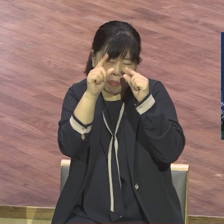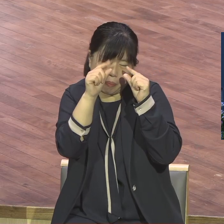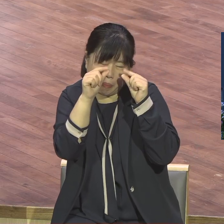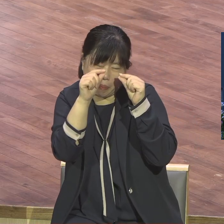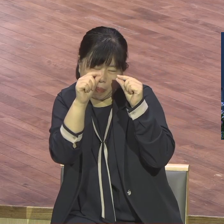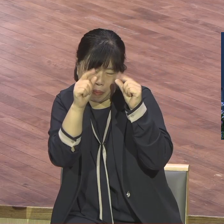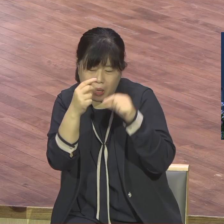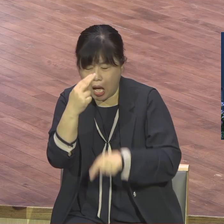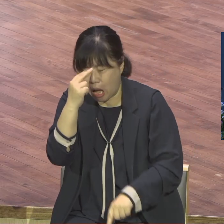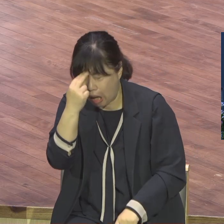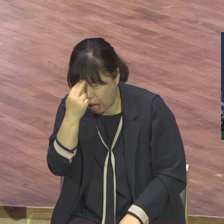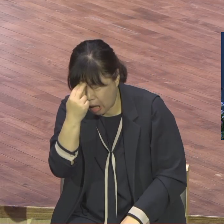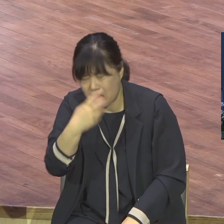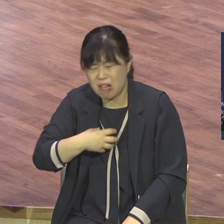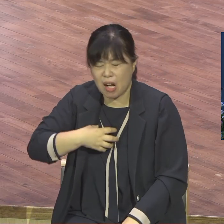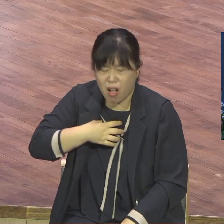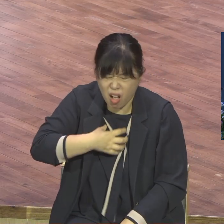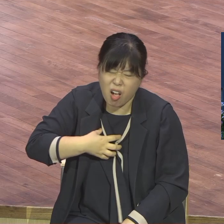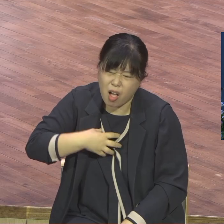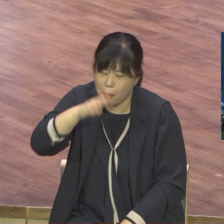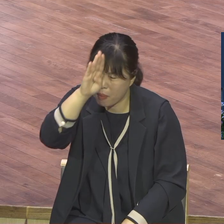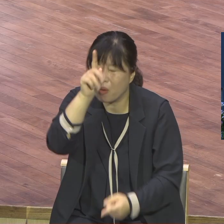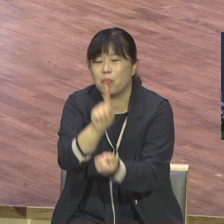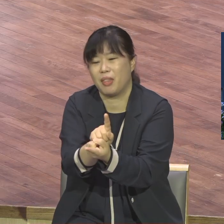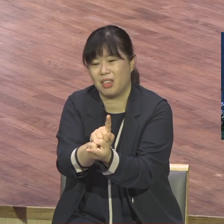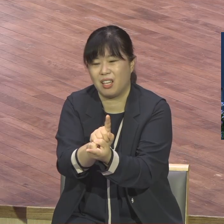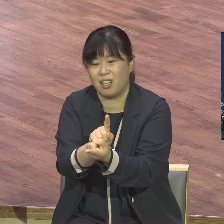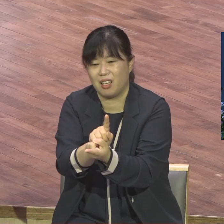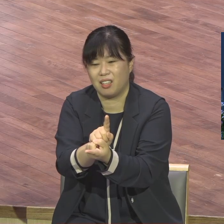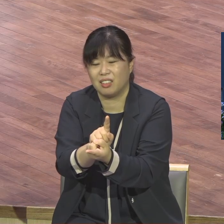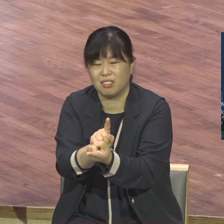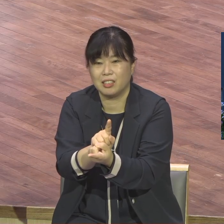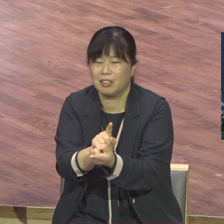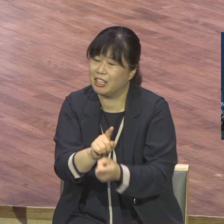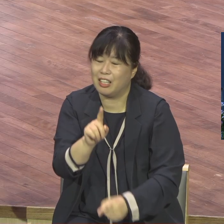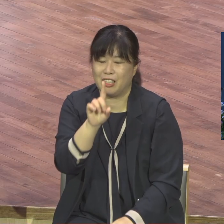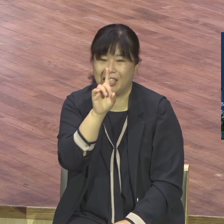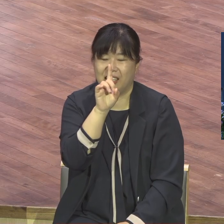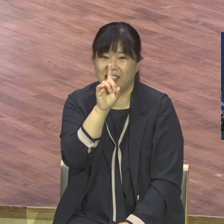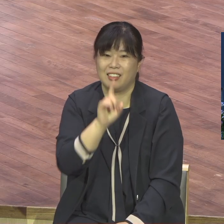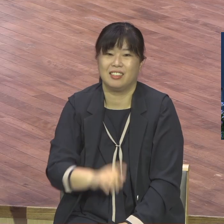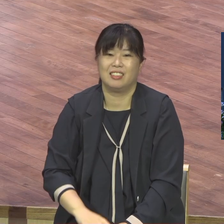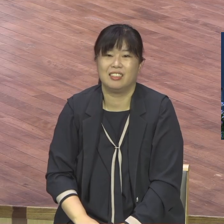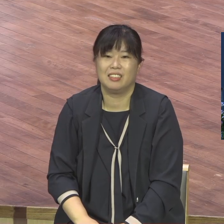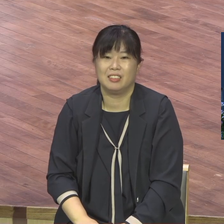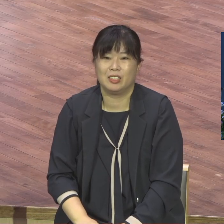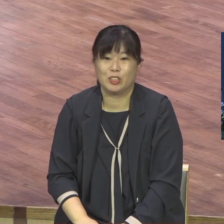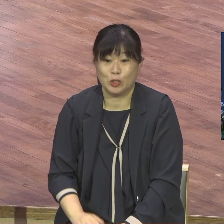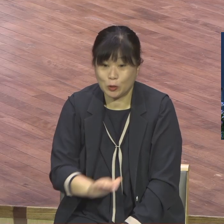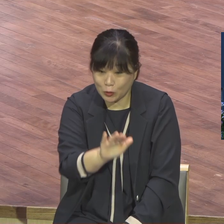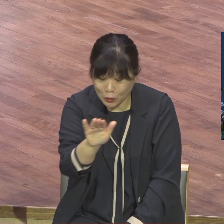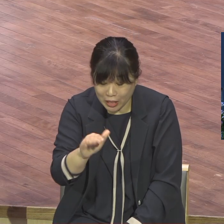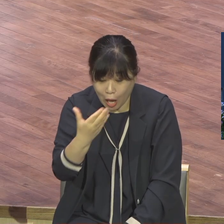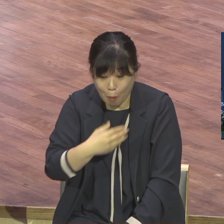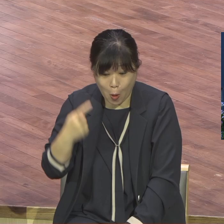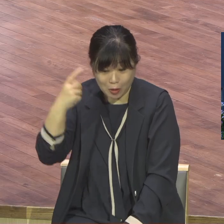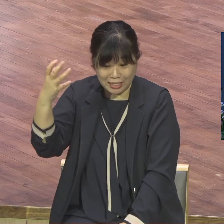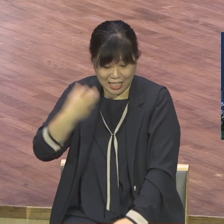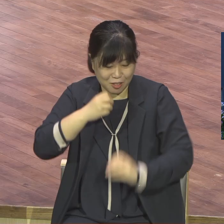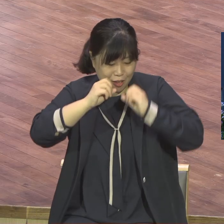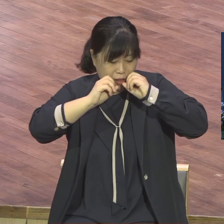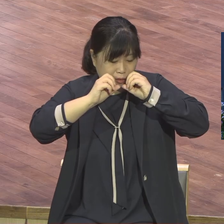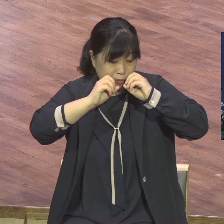내려놔버리면 오늘부터 나 자요, 너 자요. 아멘. 그래서 가는 곳마다 우리가 뭐합니까? 생명 살리는 현장